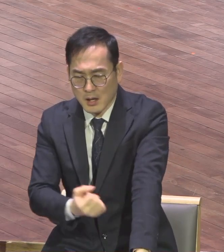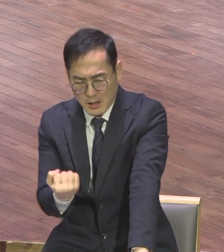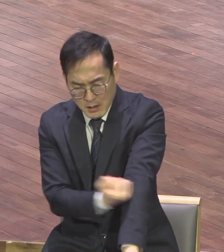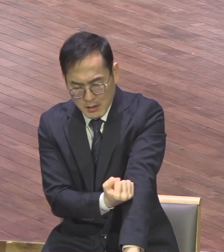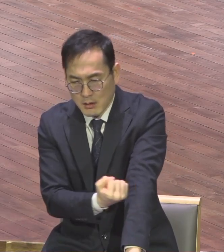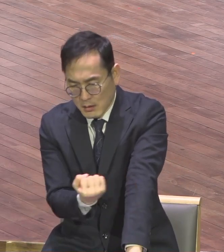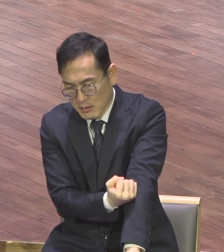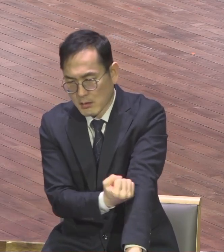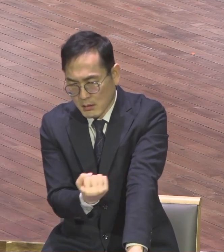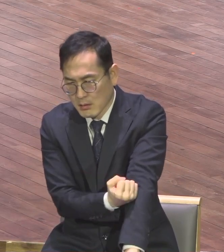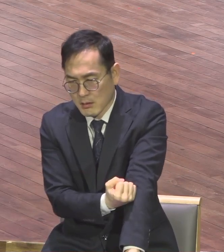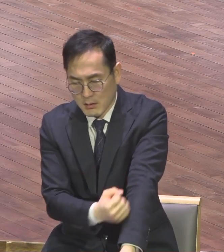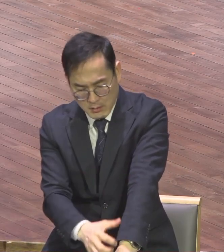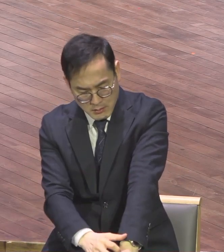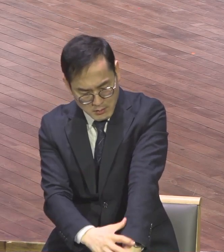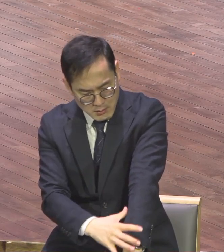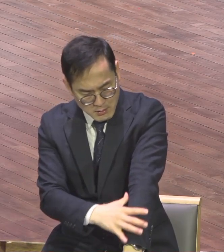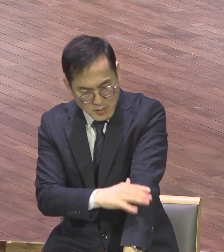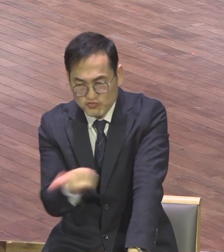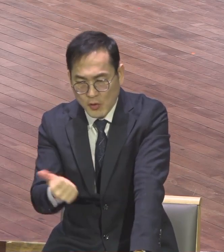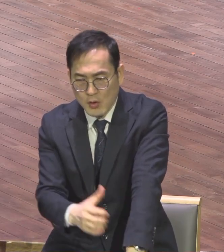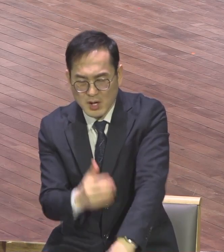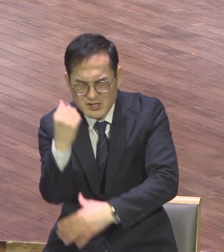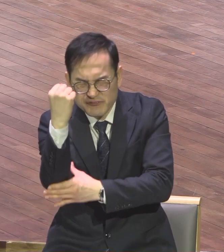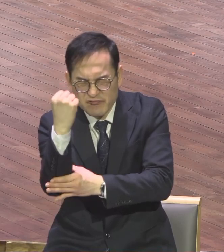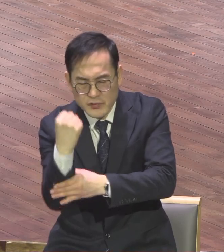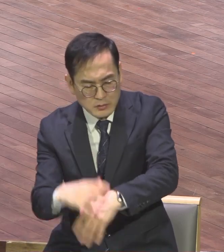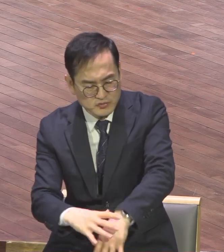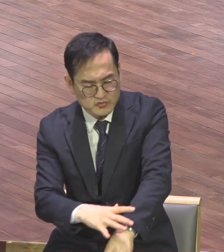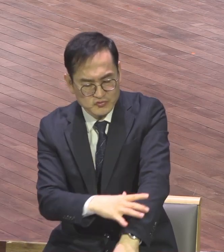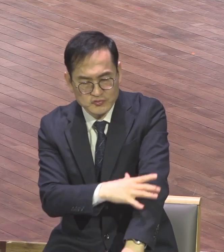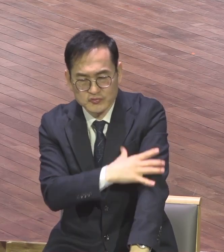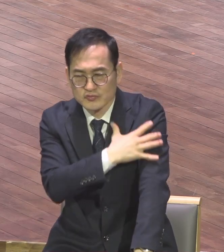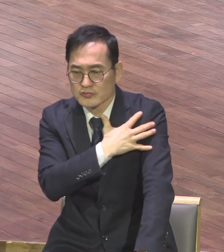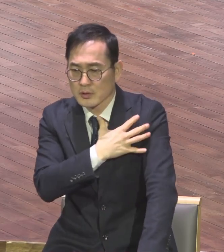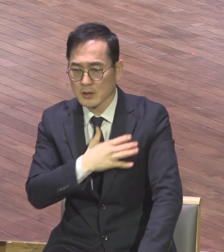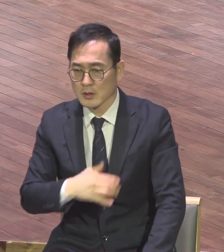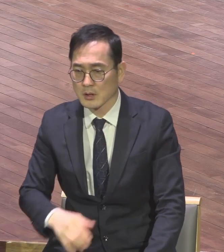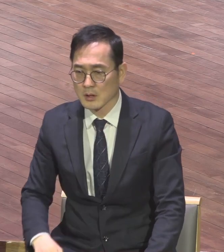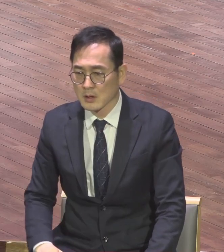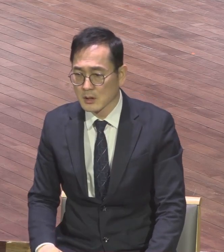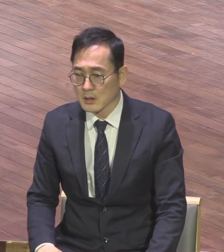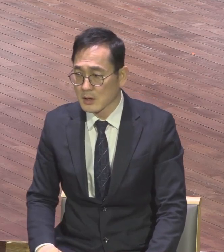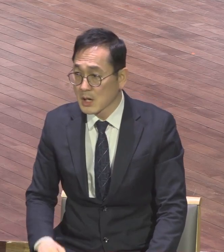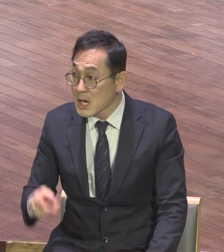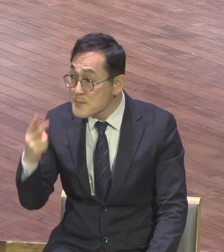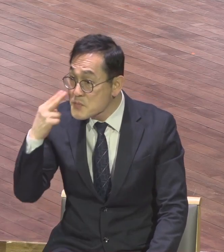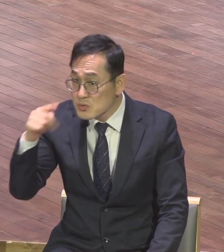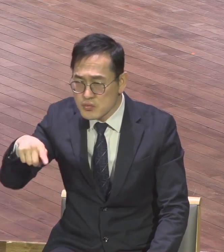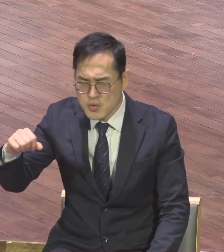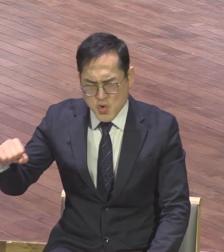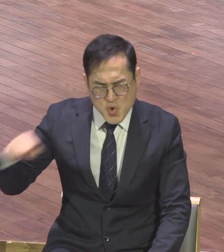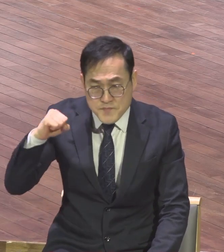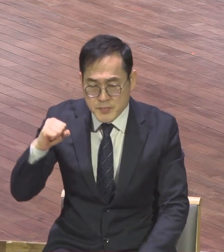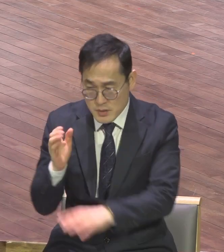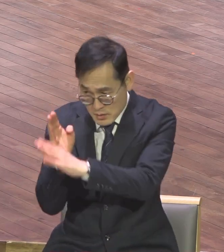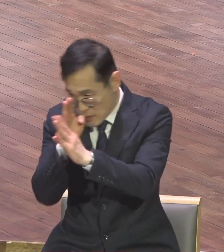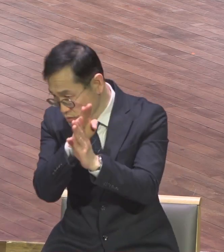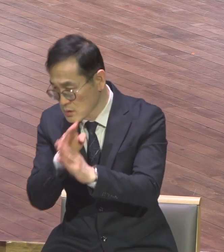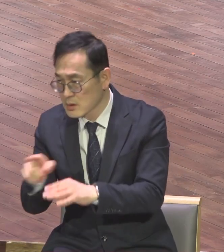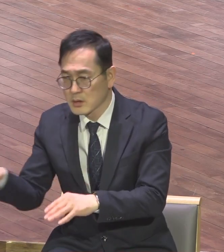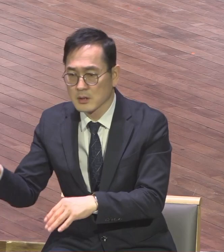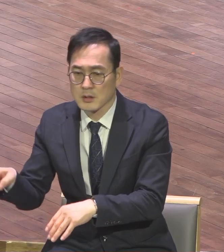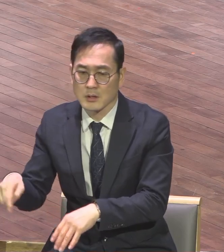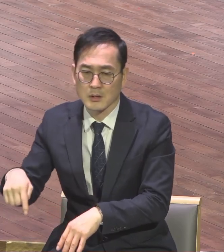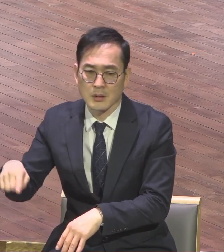깜짝 놀랐어요. 아니 지금 2023년 이런 일이, 아니 미국에서 공권력이 그렇게 강한 미국에서, 최고의